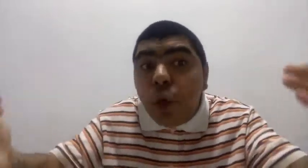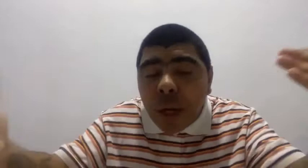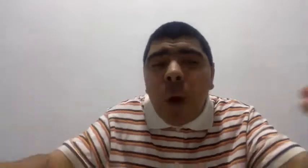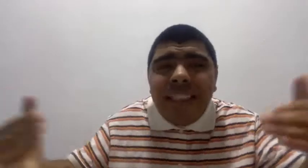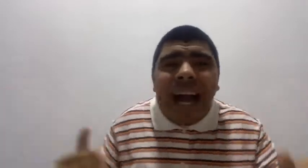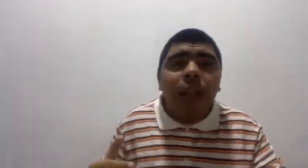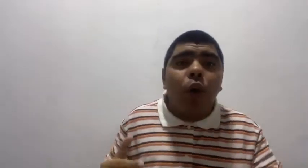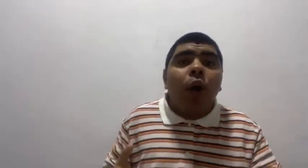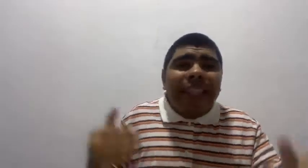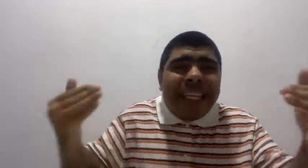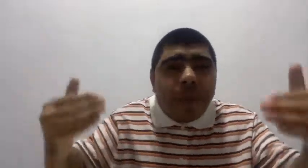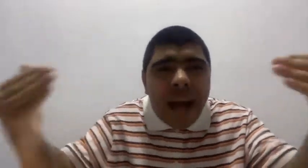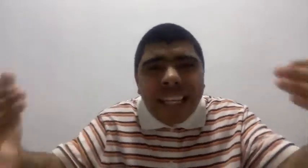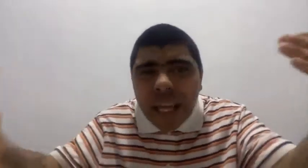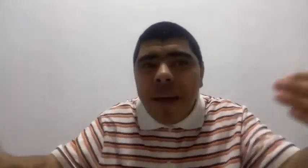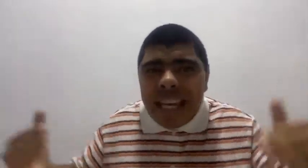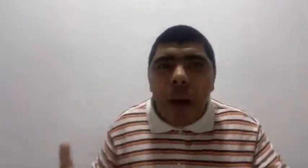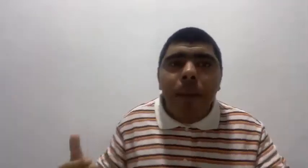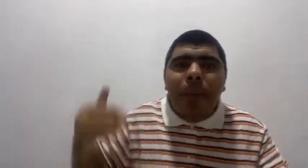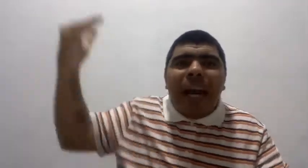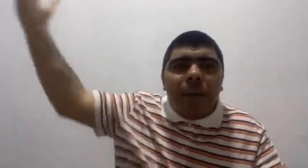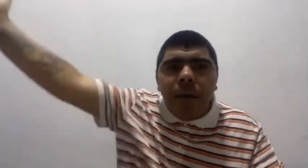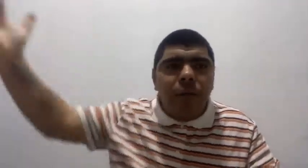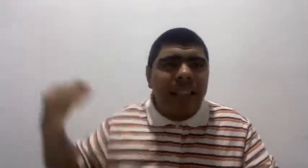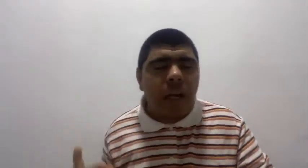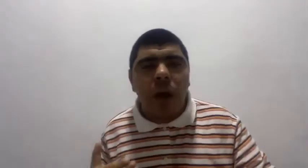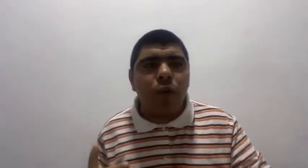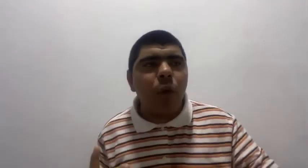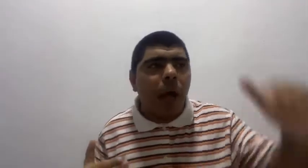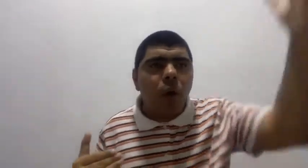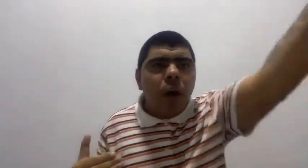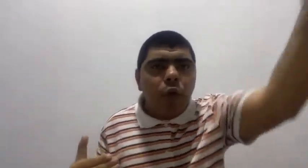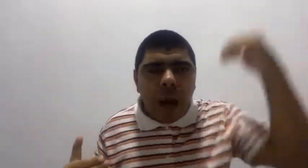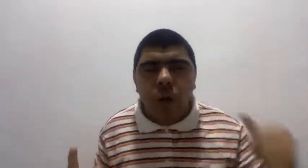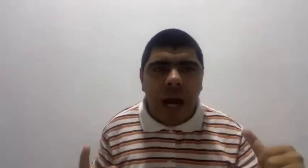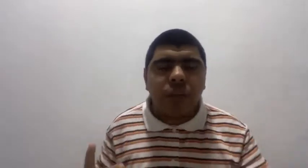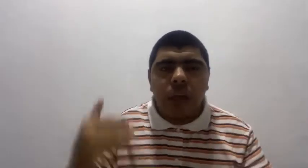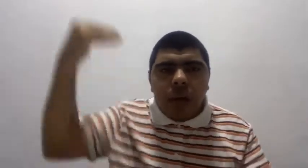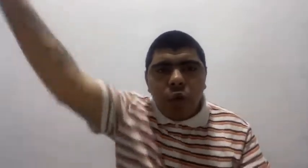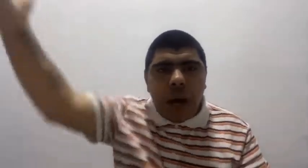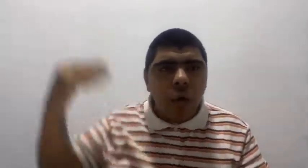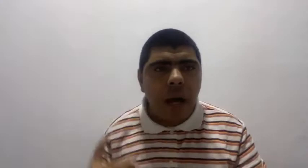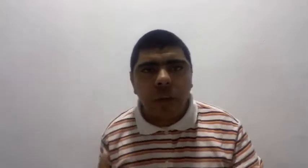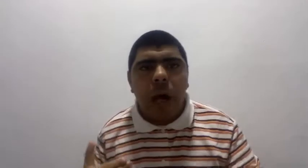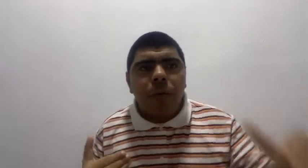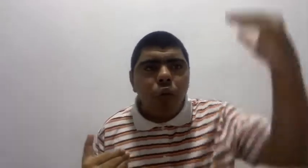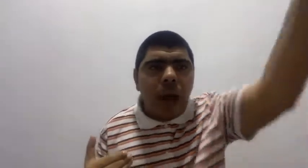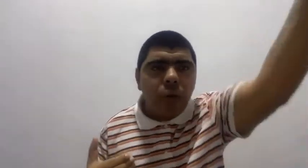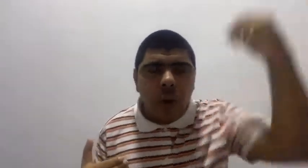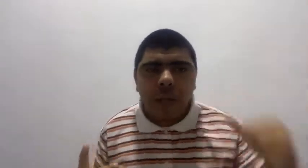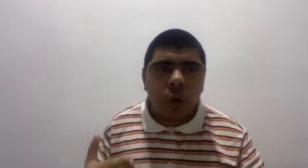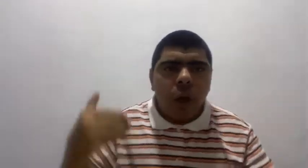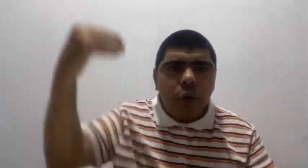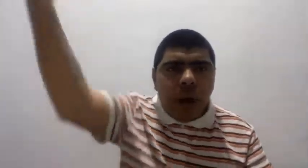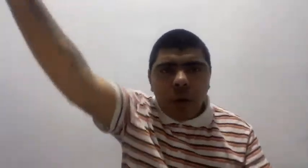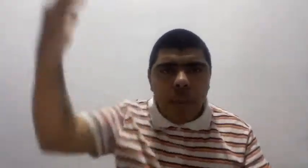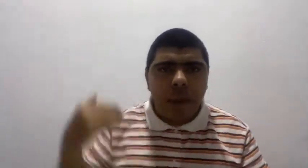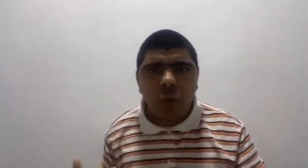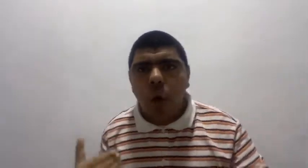de guardarnos. ¿De qué vale que me llamen para hablar? Mataron a fulano. Fulano es así. Fulano es asá. Fulano esto. Fulano le pasó lo